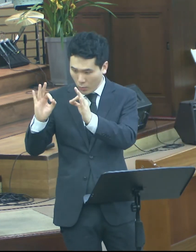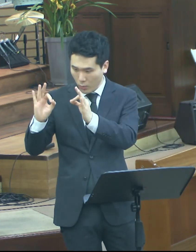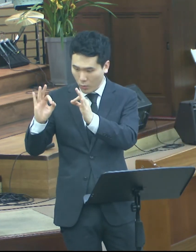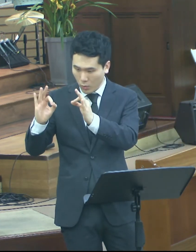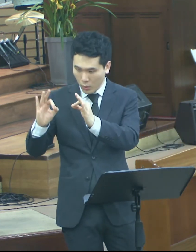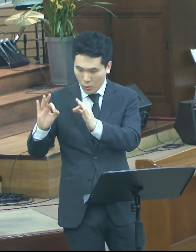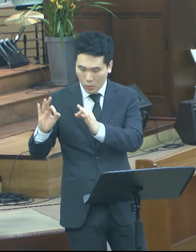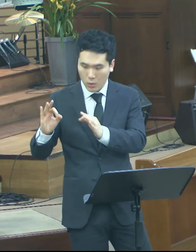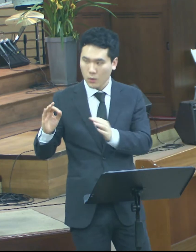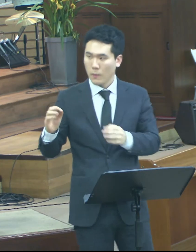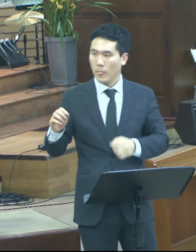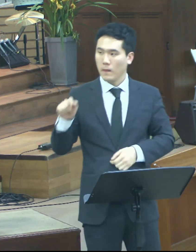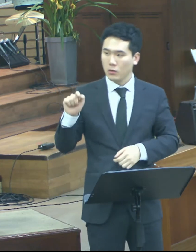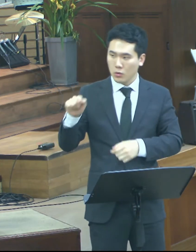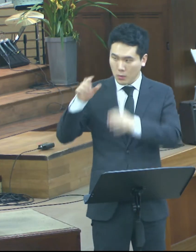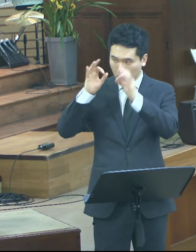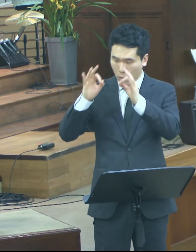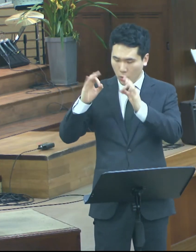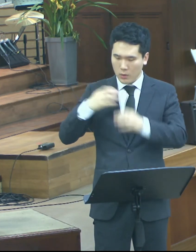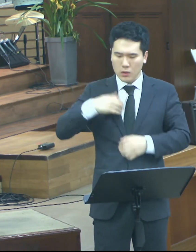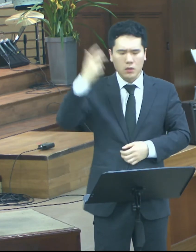자신의 영혼에 굉장한 축복이 되지만